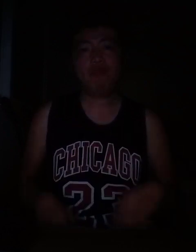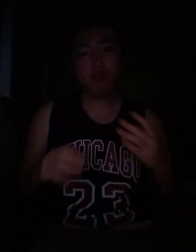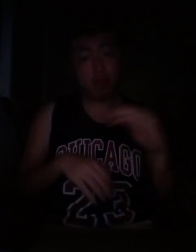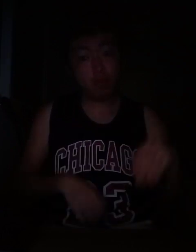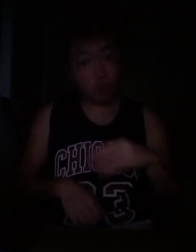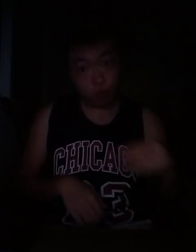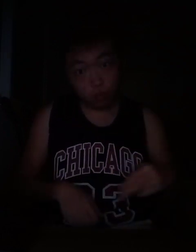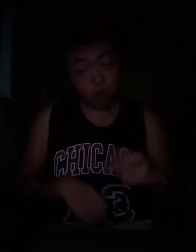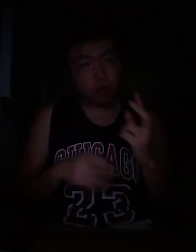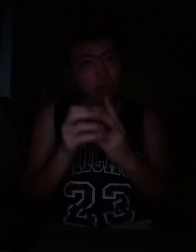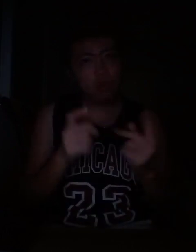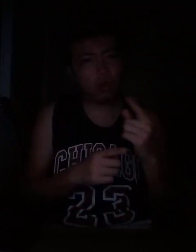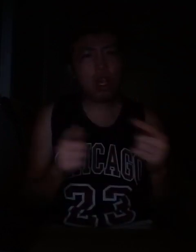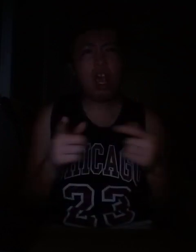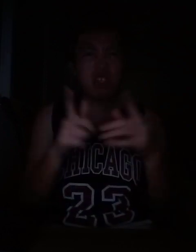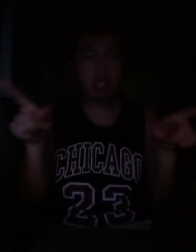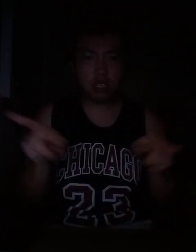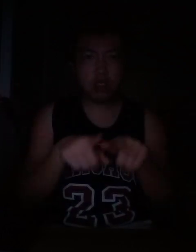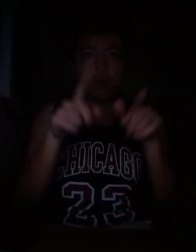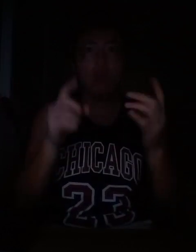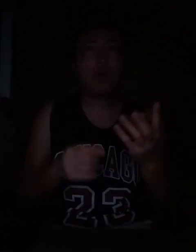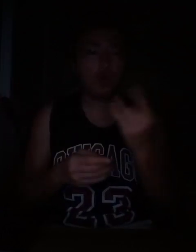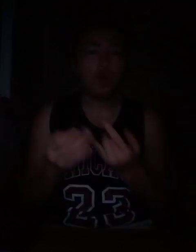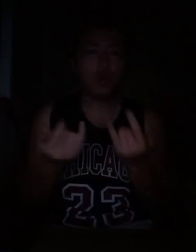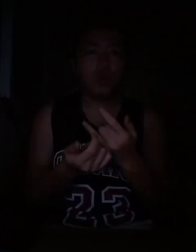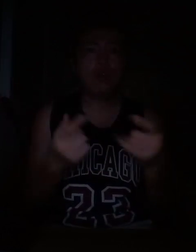행사 폐영식도 같은 장소에서 진행되는 만큼